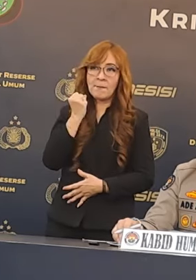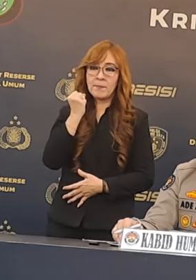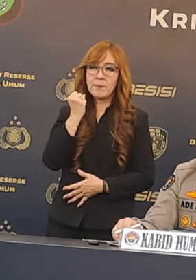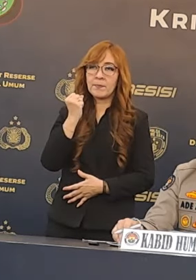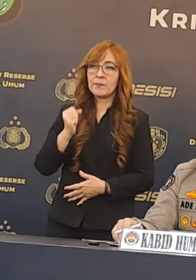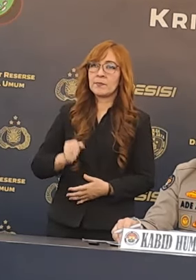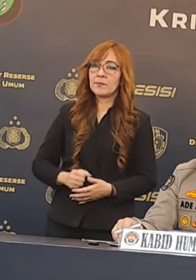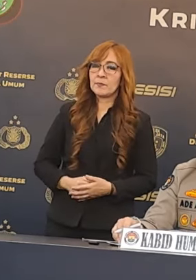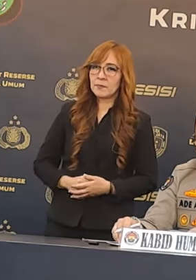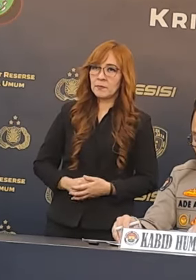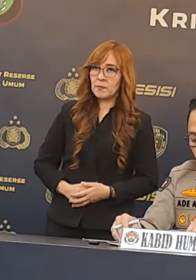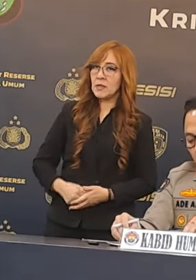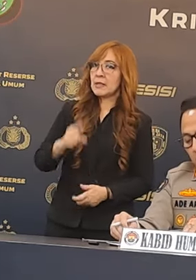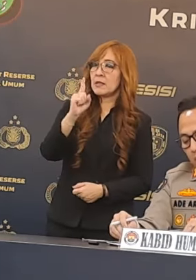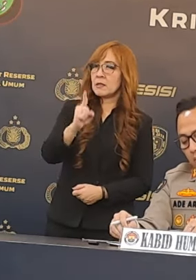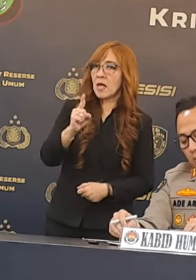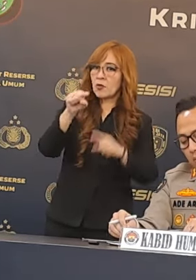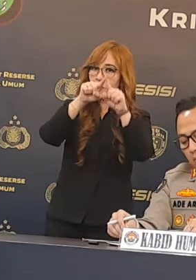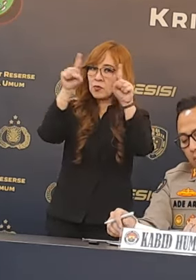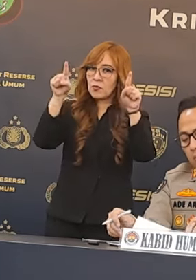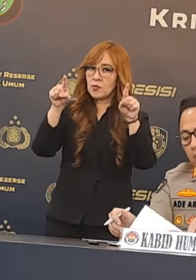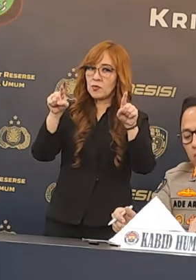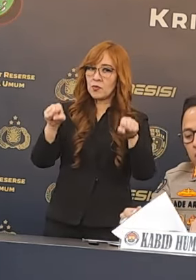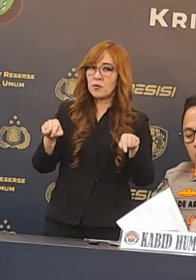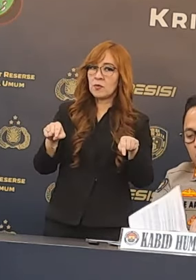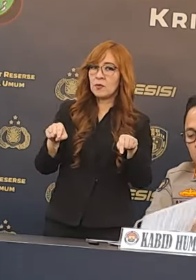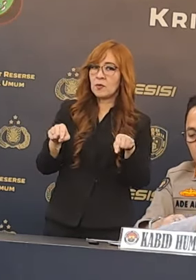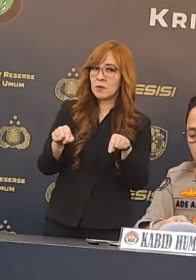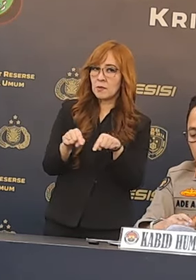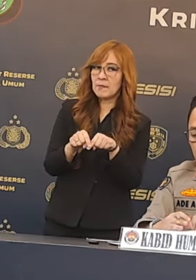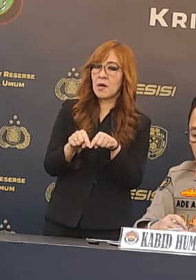kemudian satu lembar kopi